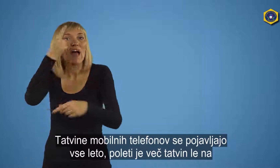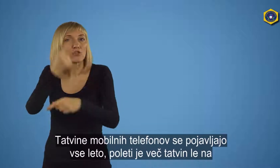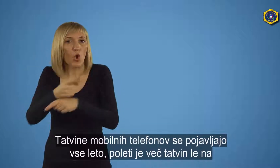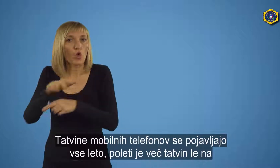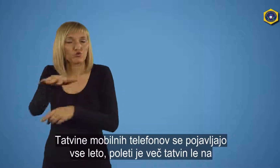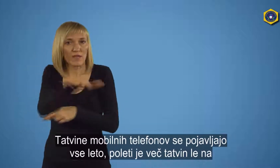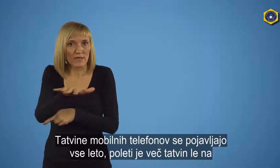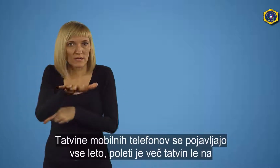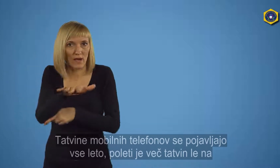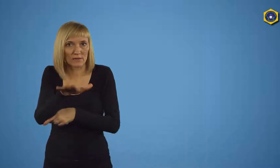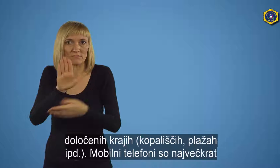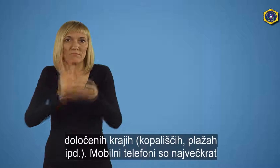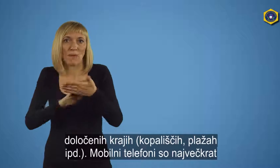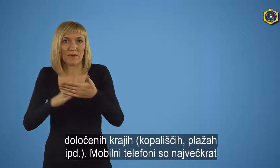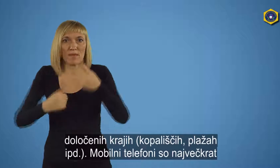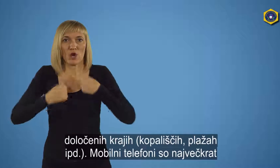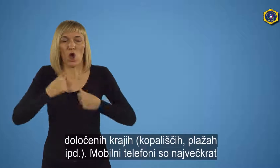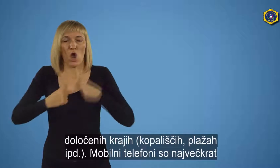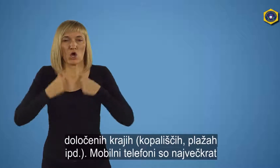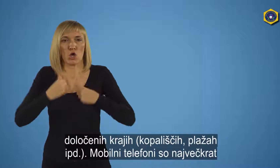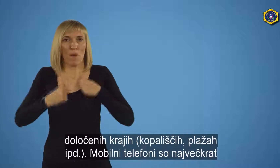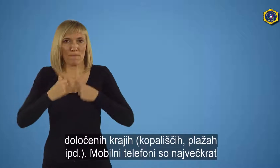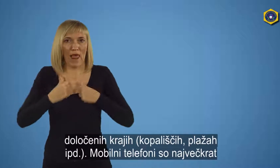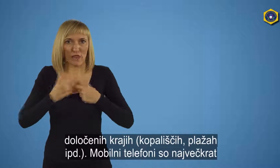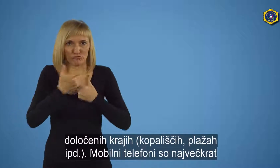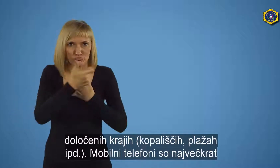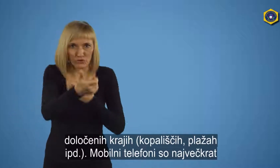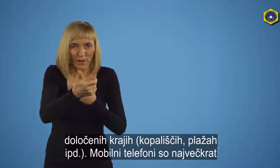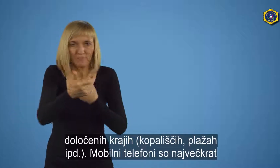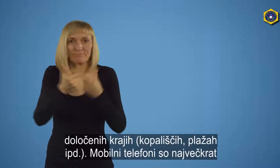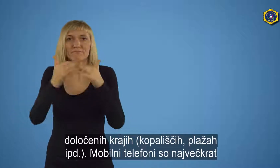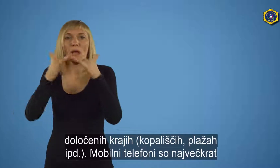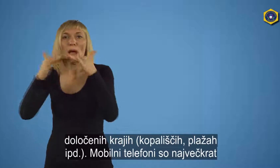na določenih krajih, kopališčih, plažah in podobno.